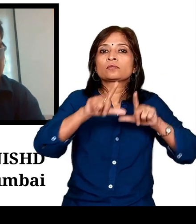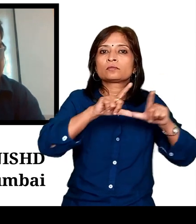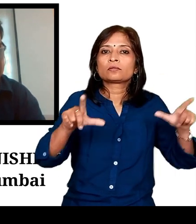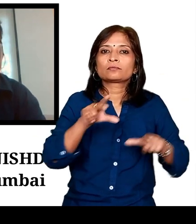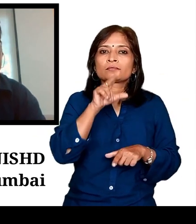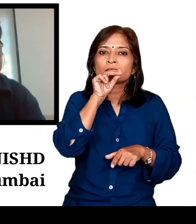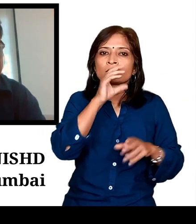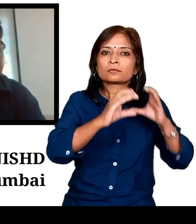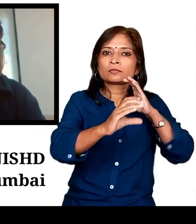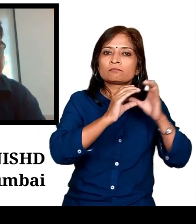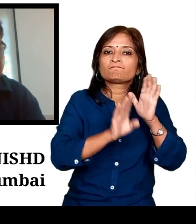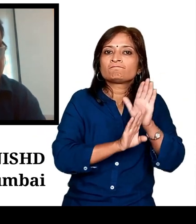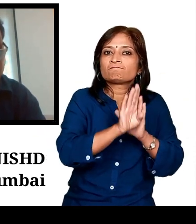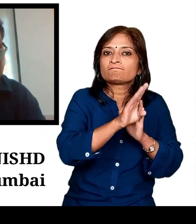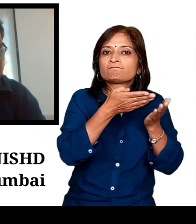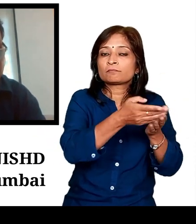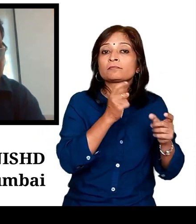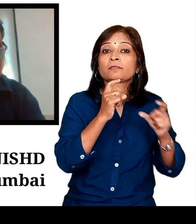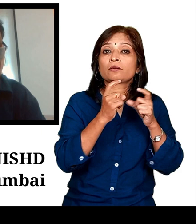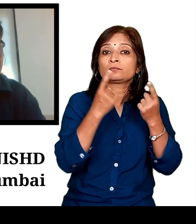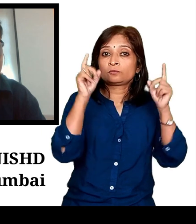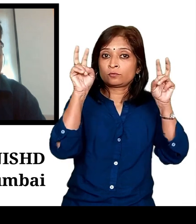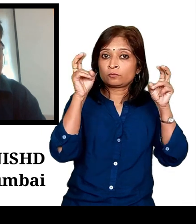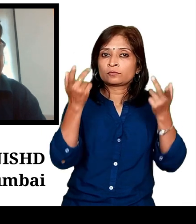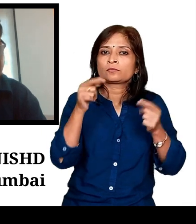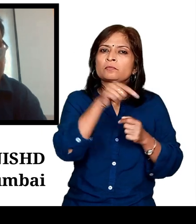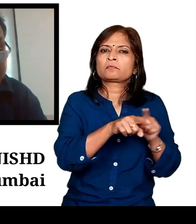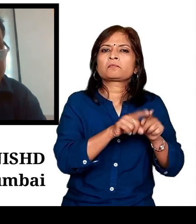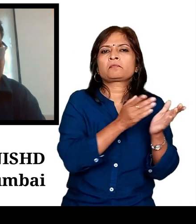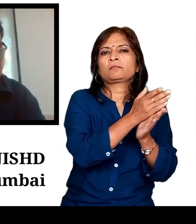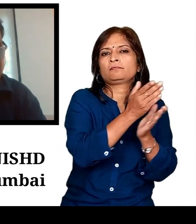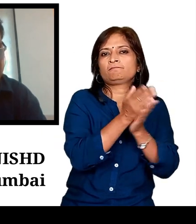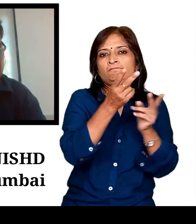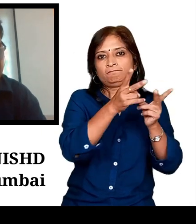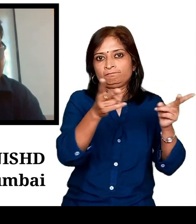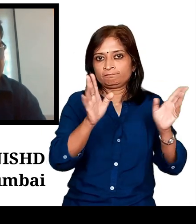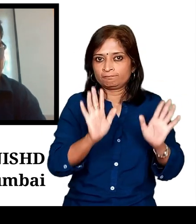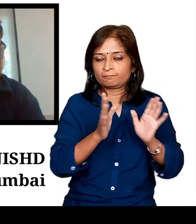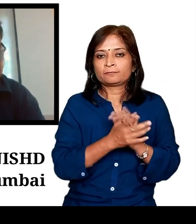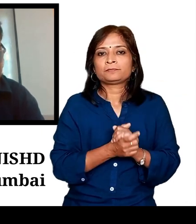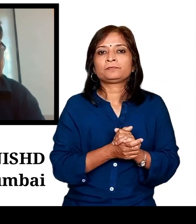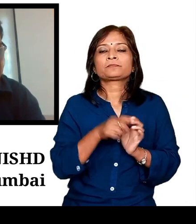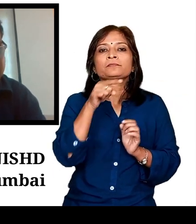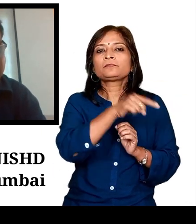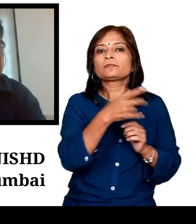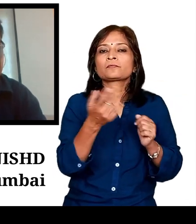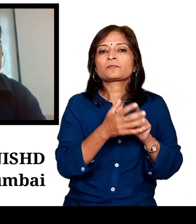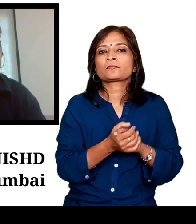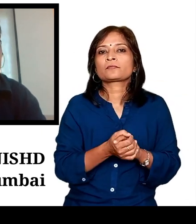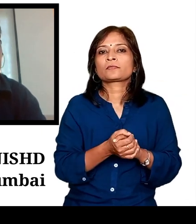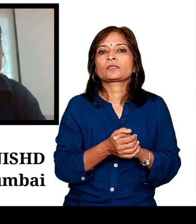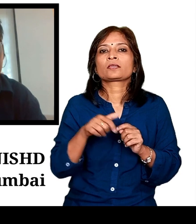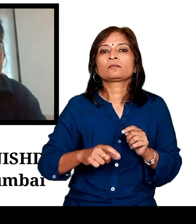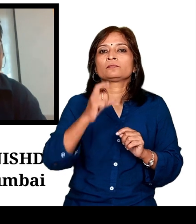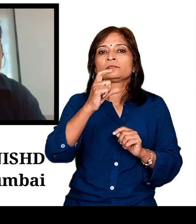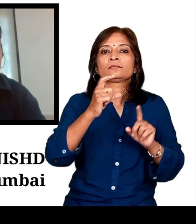लैंग्वेज क्षमता बढ़ाने की अगर हम बात करते हैं, तो बहुत सारे चांसेस अगर है उसमें करने के लिए, तो जैसा एक CD है,